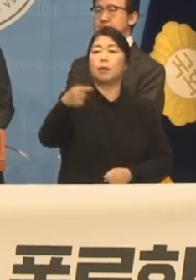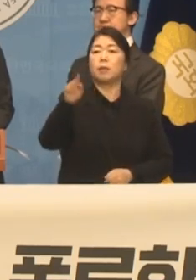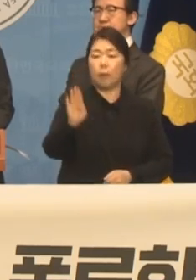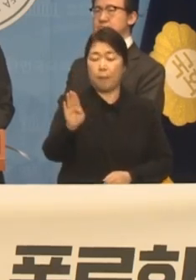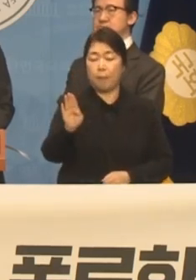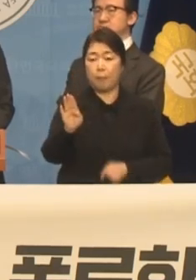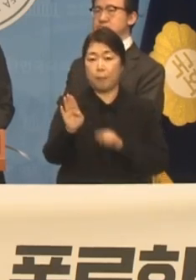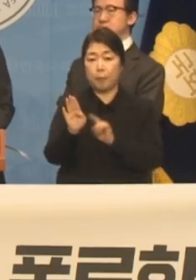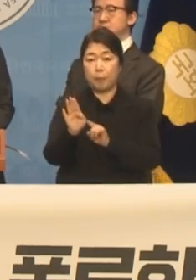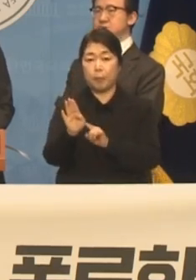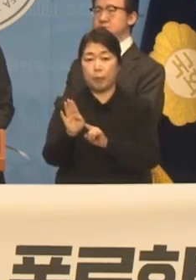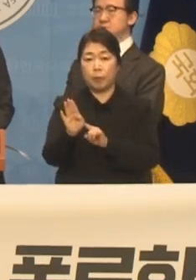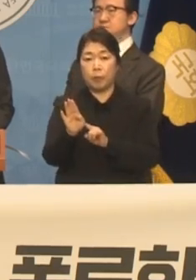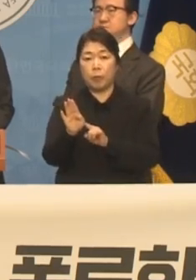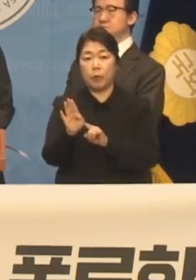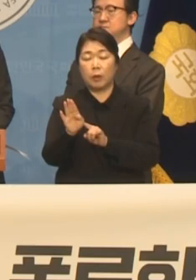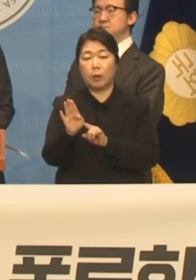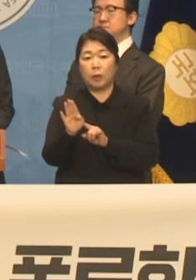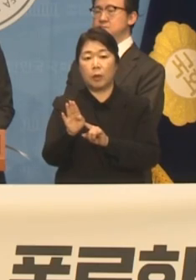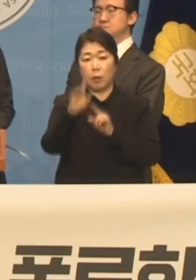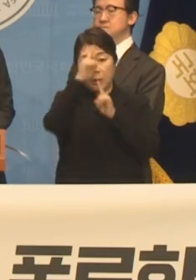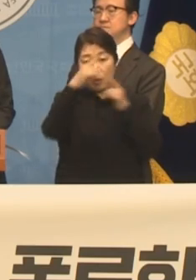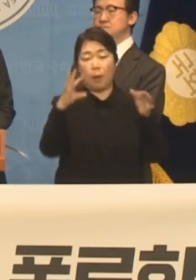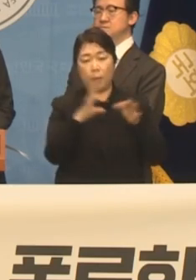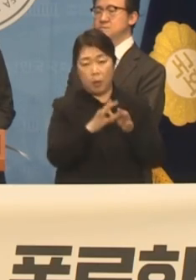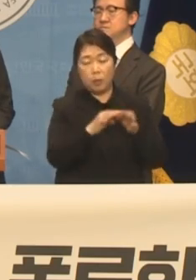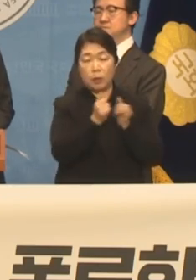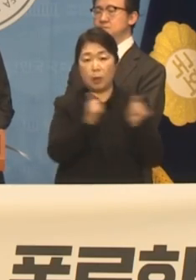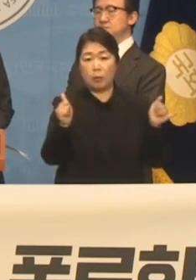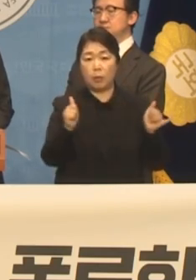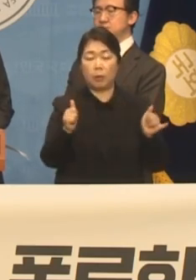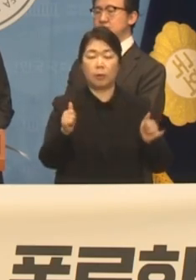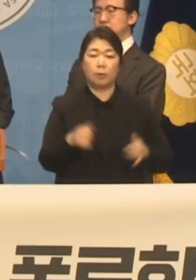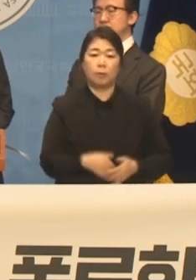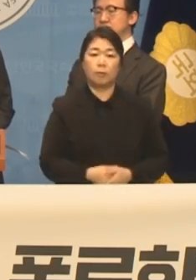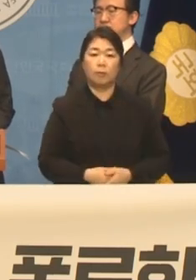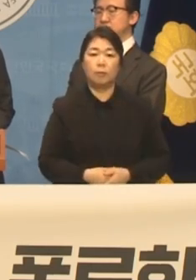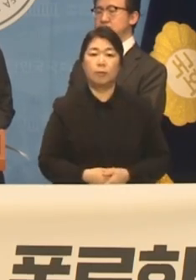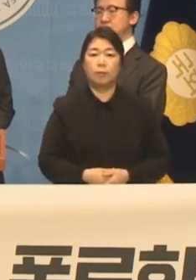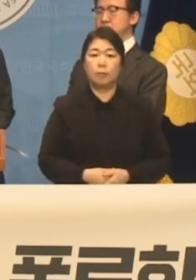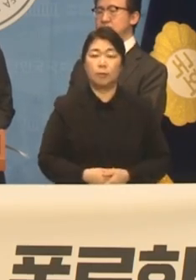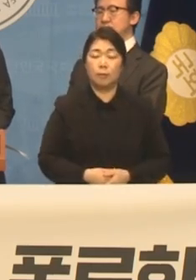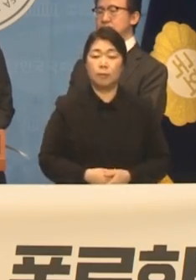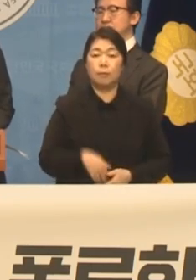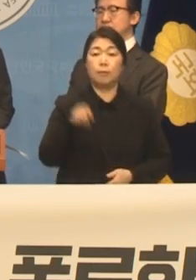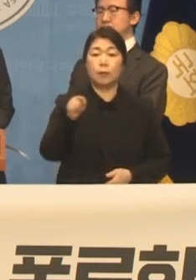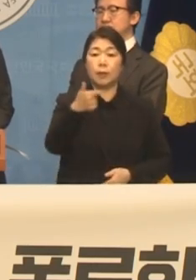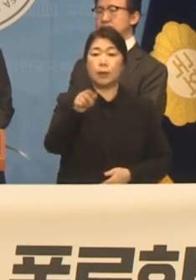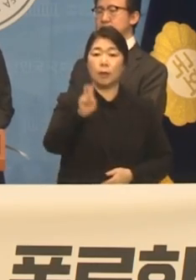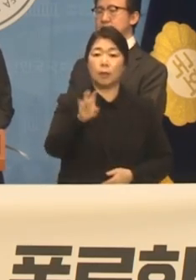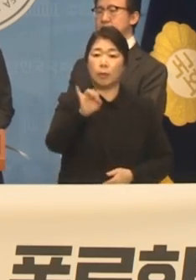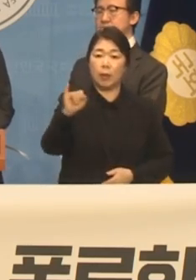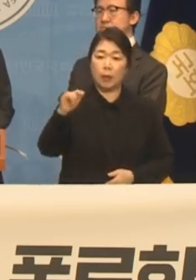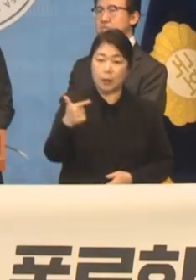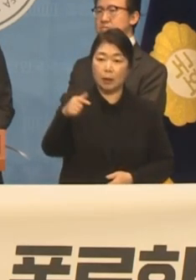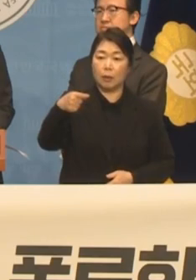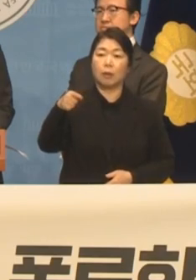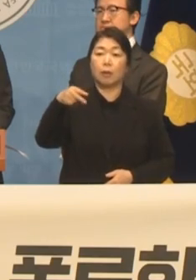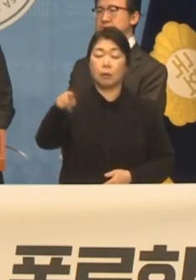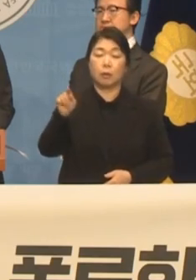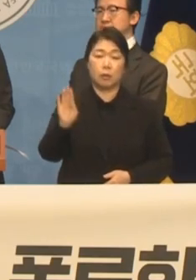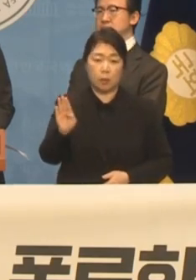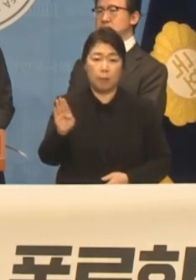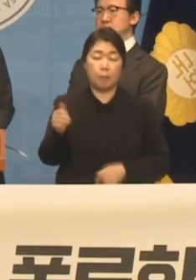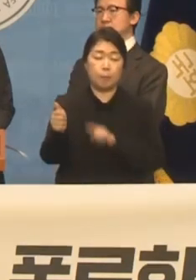김인섭이라는 마리오네트가 등장하게 되는 것입니다 이것을 저는 이명한